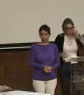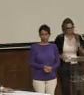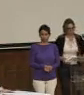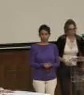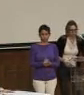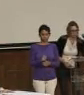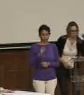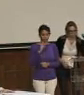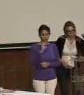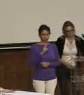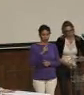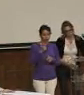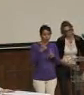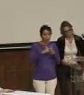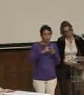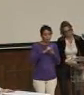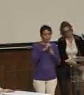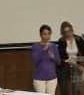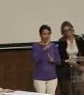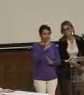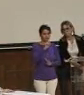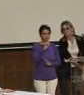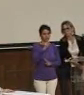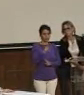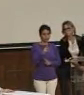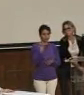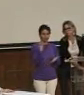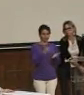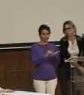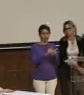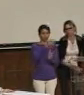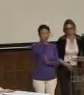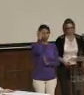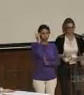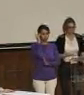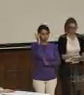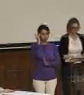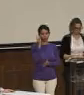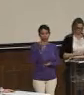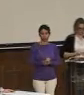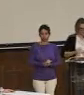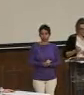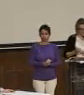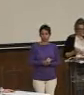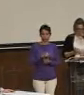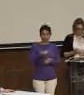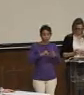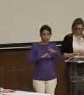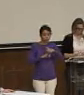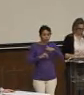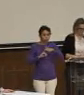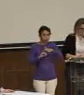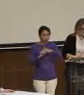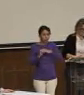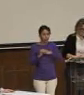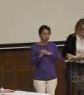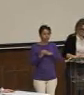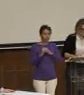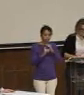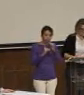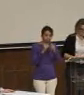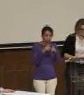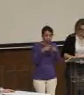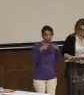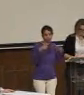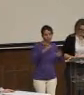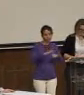Eu acho que o problema da DRGP é falta de pessoal. Nós temos que... O Instituto está cada vez crescendo